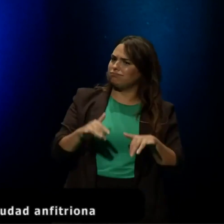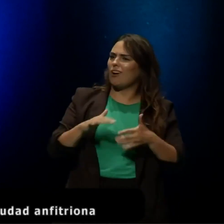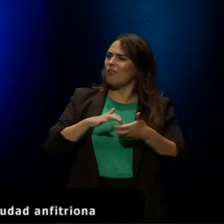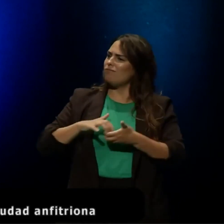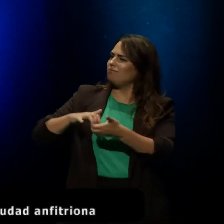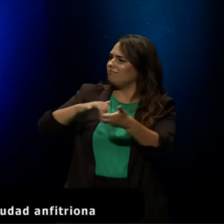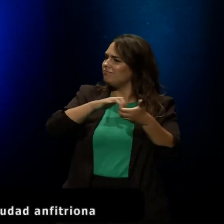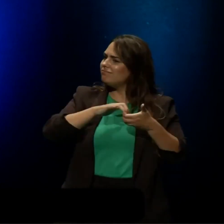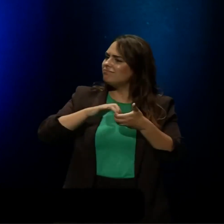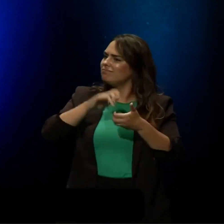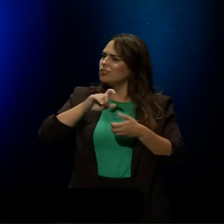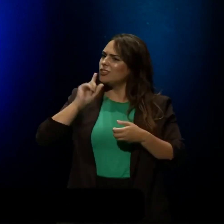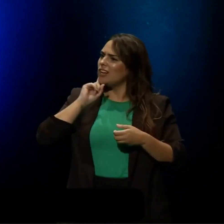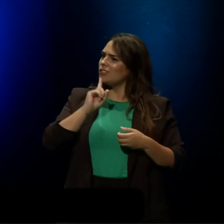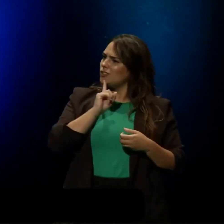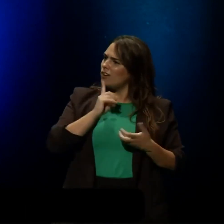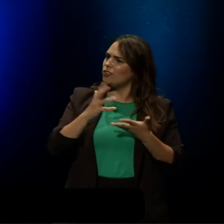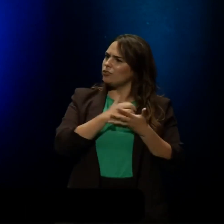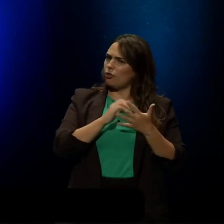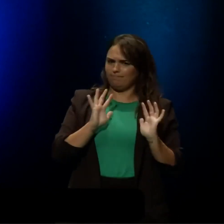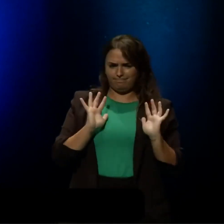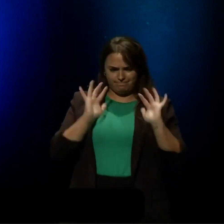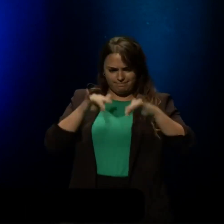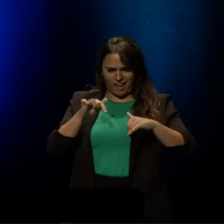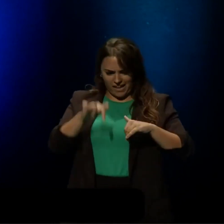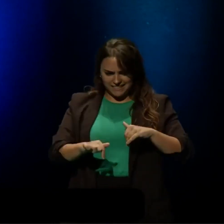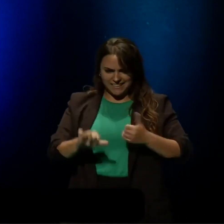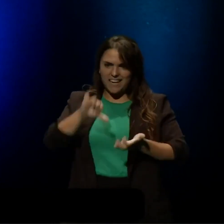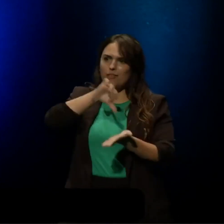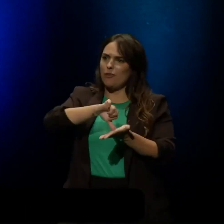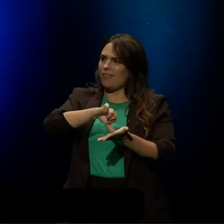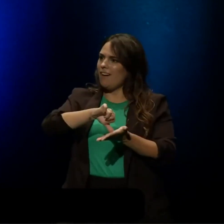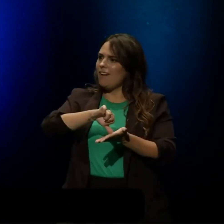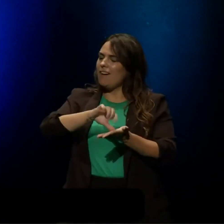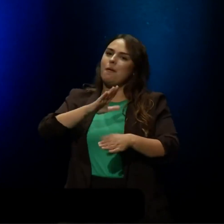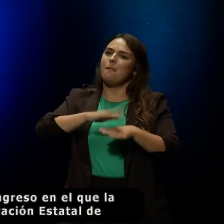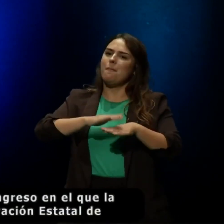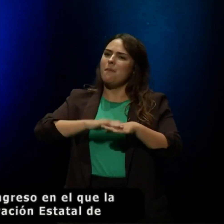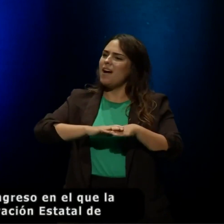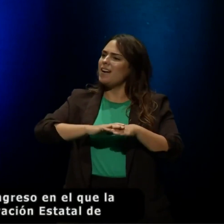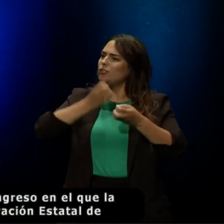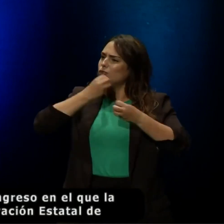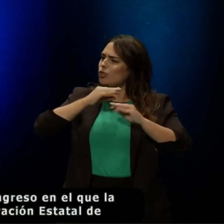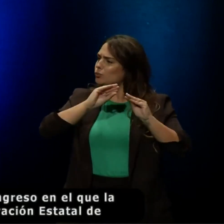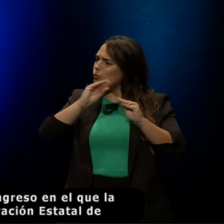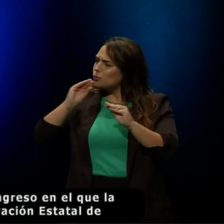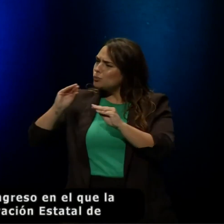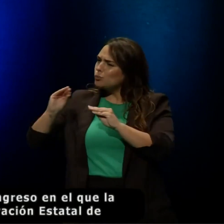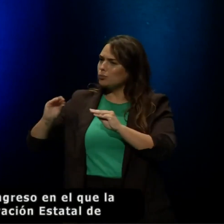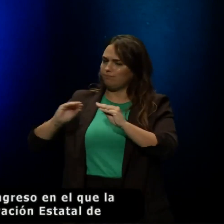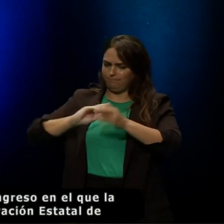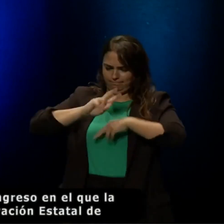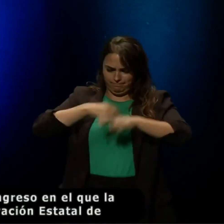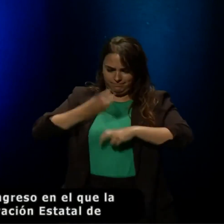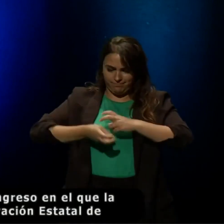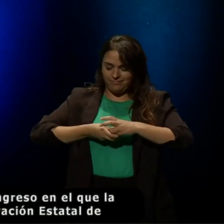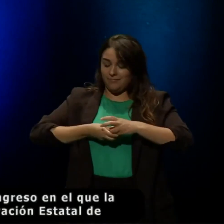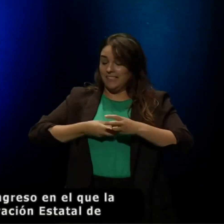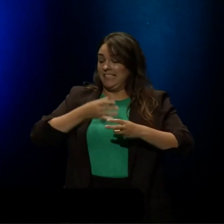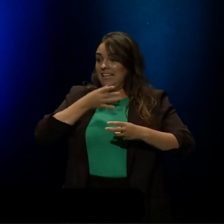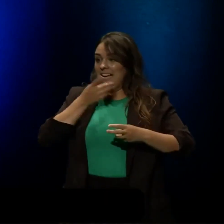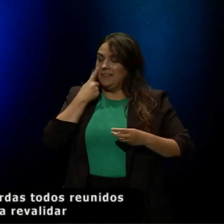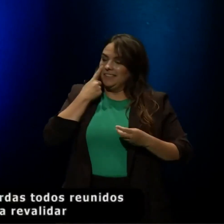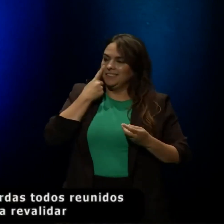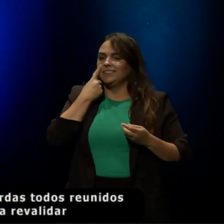Estatal de Personas Sordas se reúne, os reunís, para revalidar vuestra relevancia en la suerte que corre